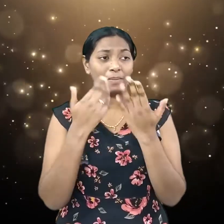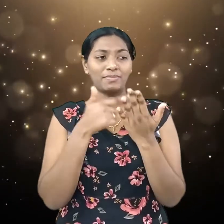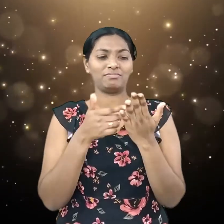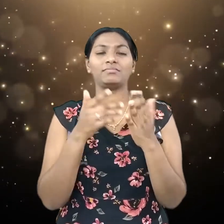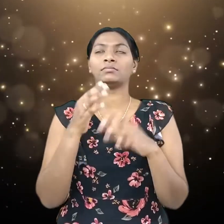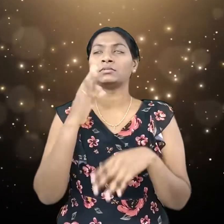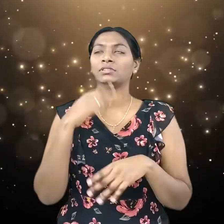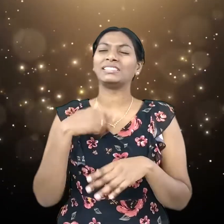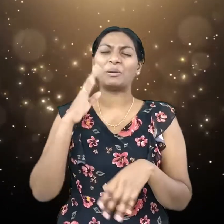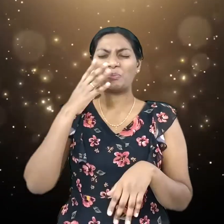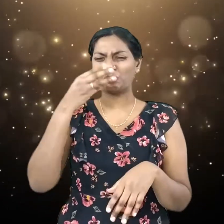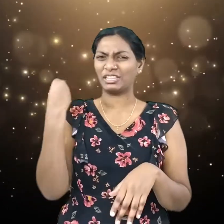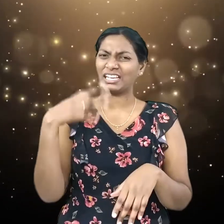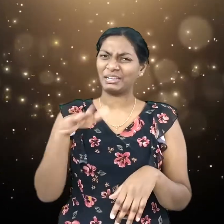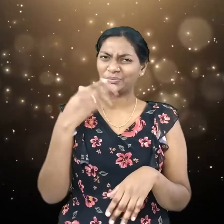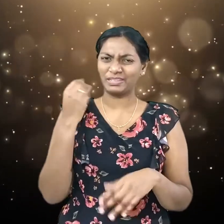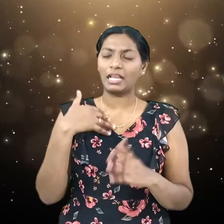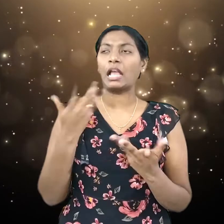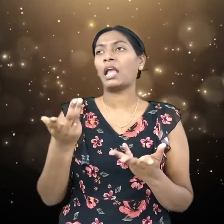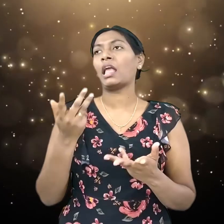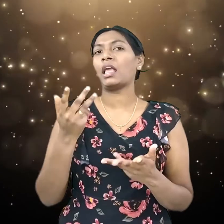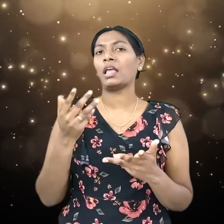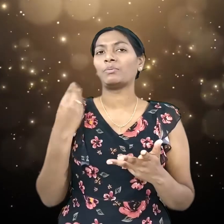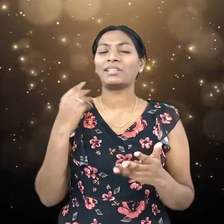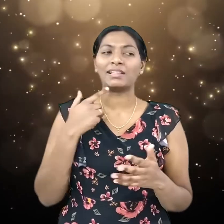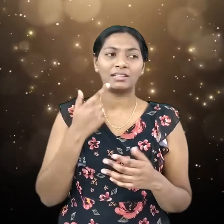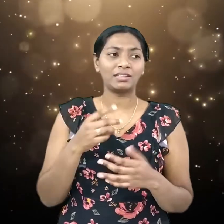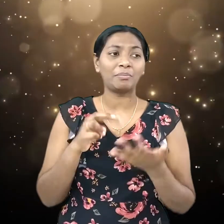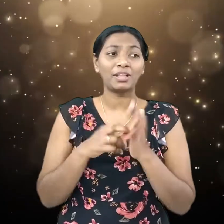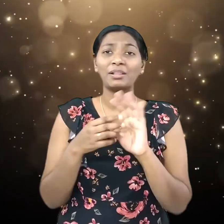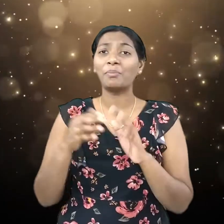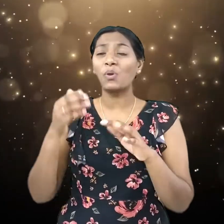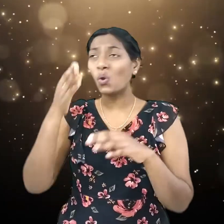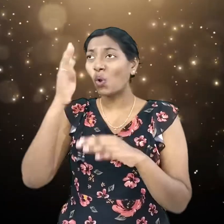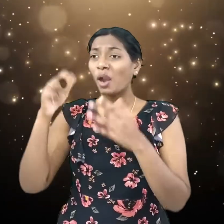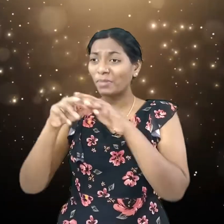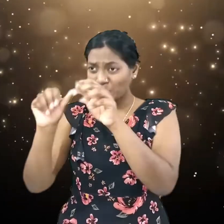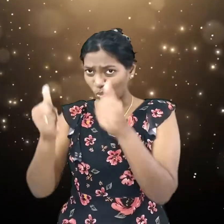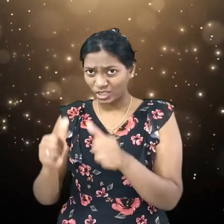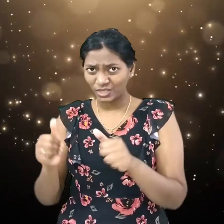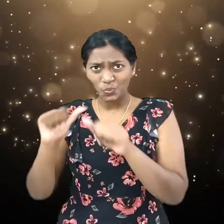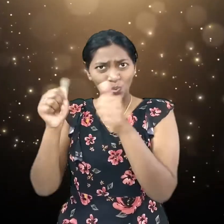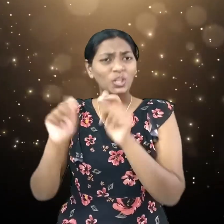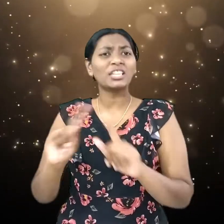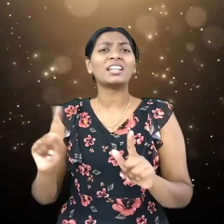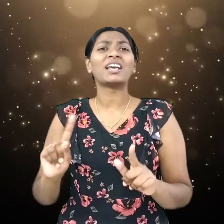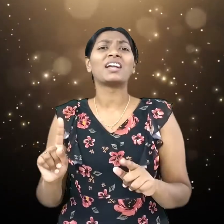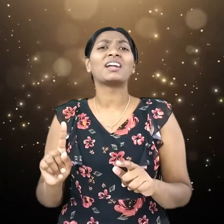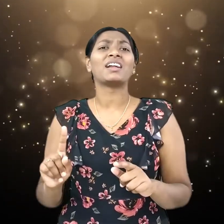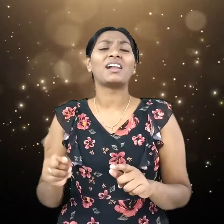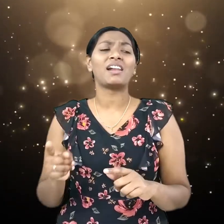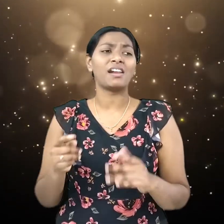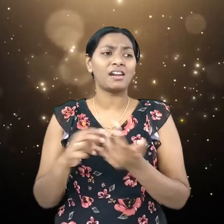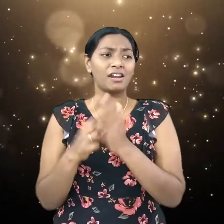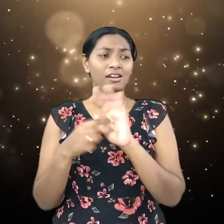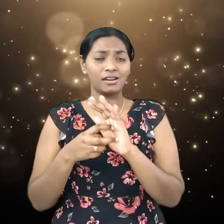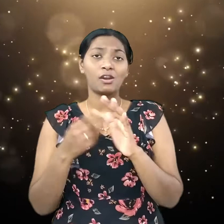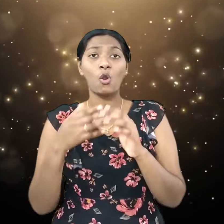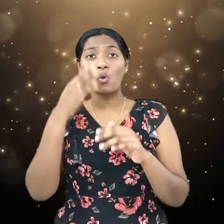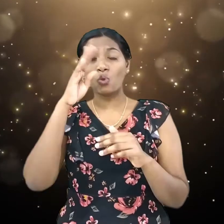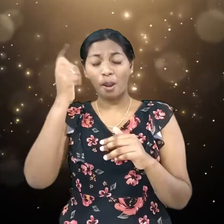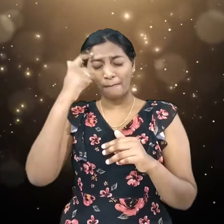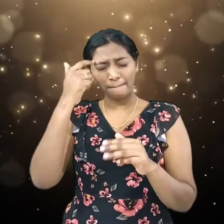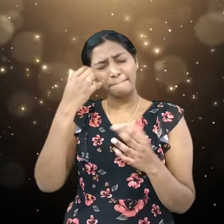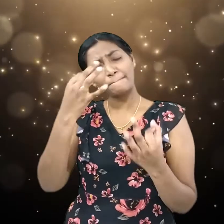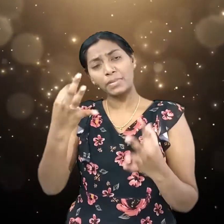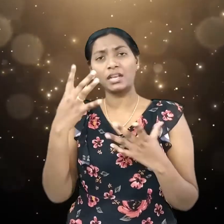मूर्ख इंसान को परमेश्वर समझ में नहीं आता। हमने बात की थी ना, परमेश्वर दिमाग से क्या है, बड़ा है। वेनेसे का संदेश याद है आपको, क्या बताया था मैंने, परमेश्वर